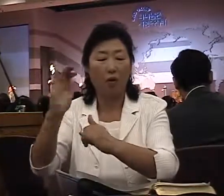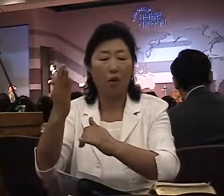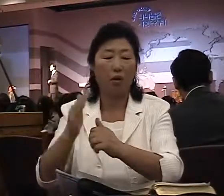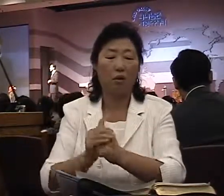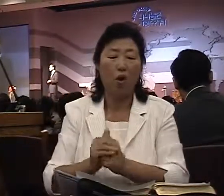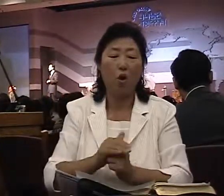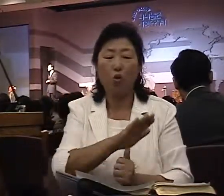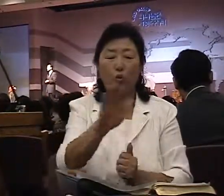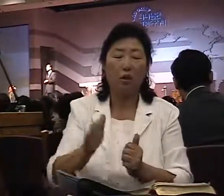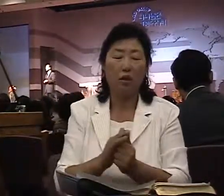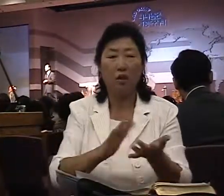우리는